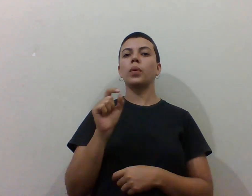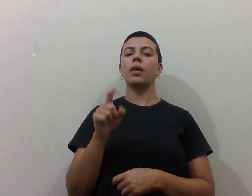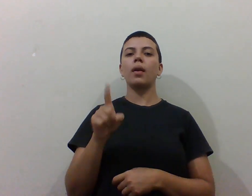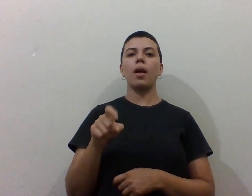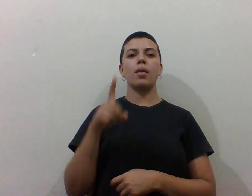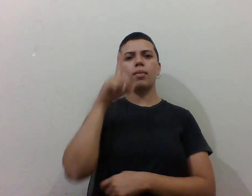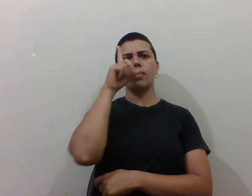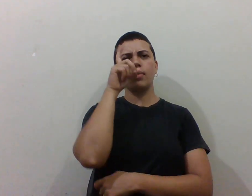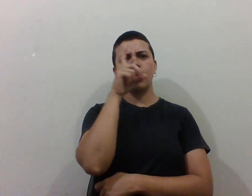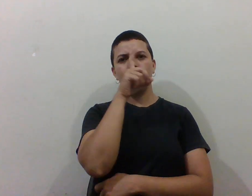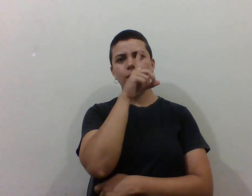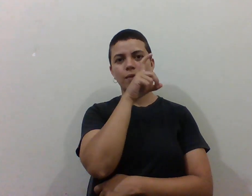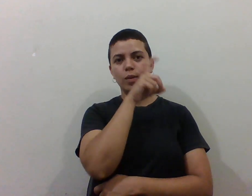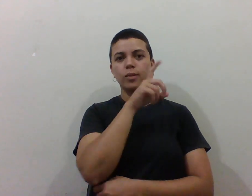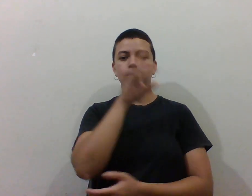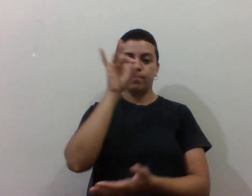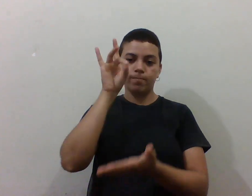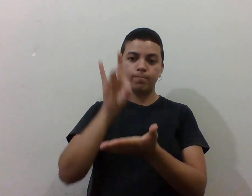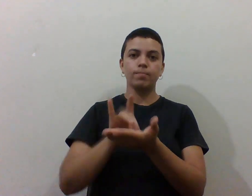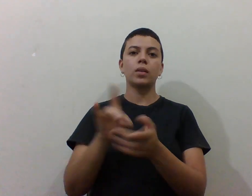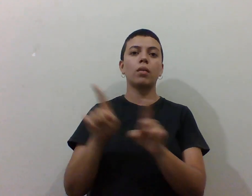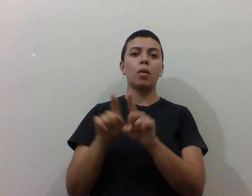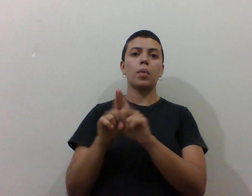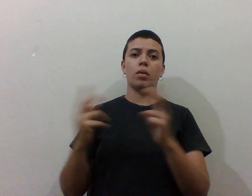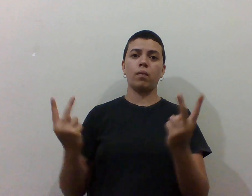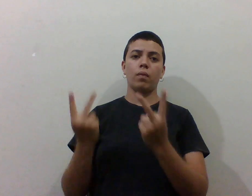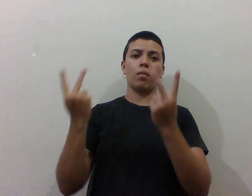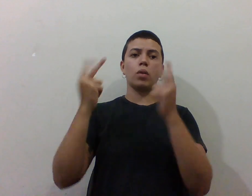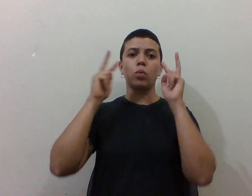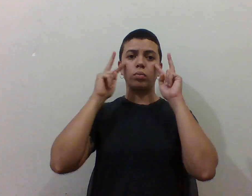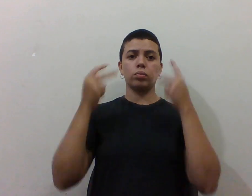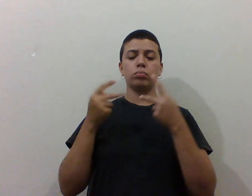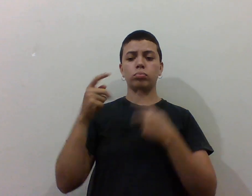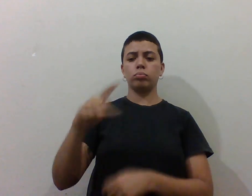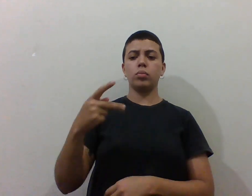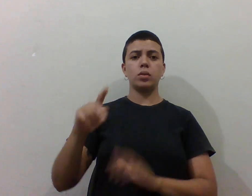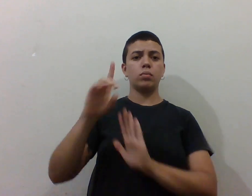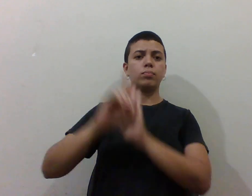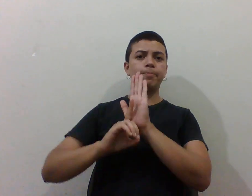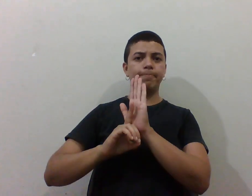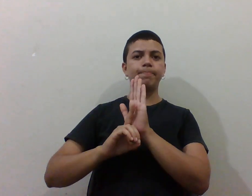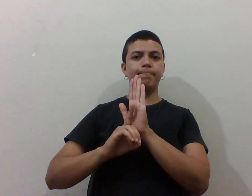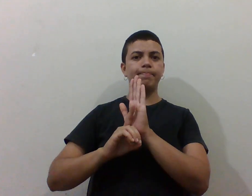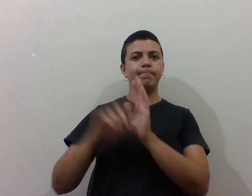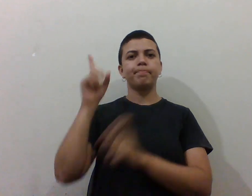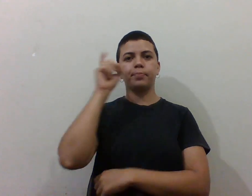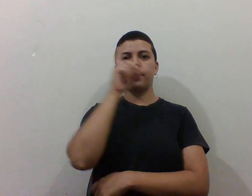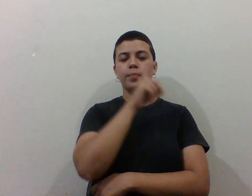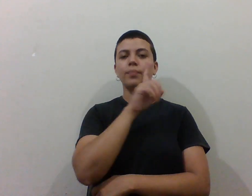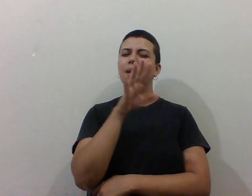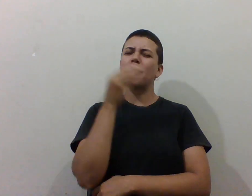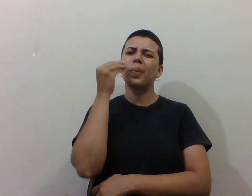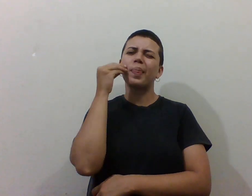para a concretização e reconhecimento até mesmo de direitos ligados a essas minorias. E aí, vou tentar traduzir